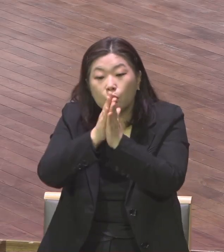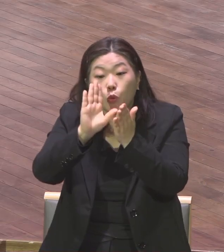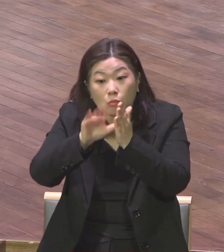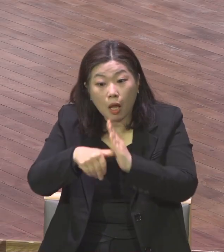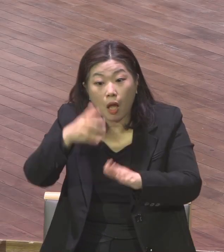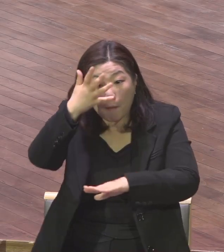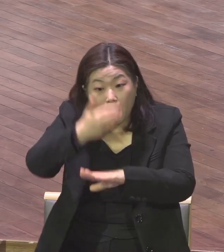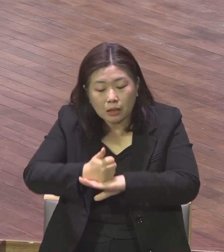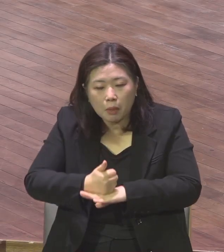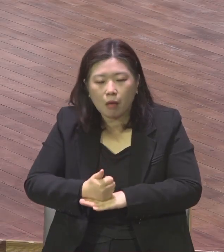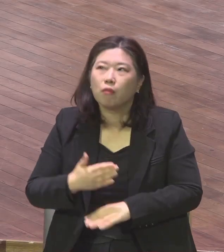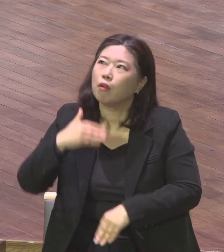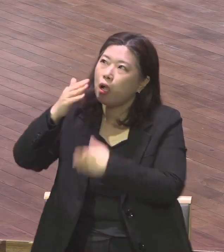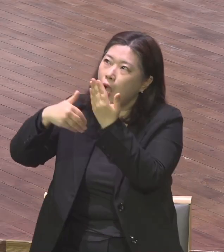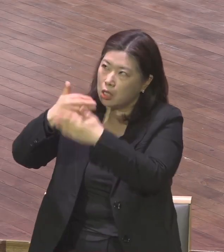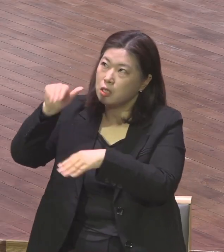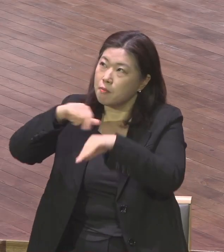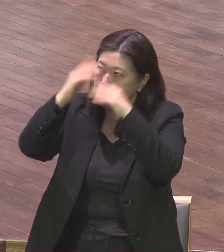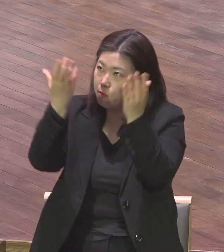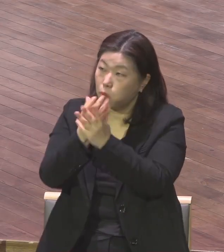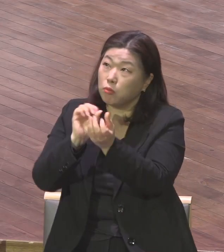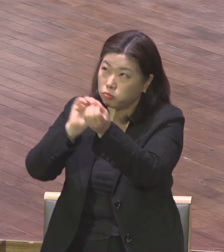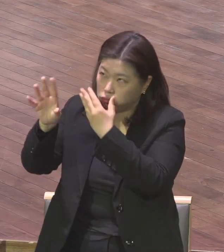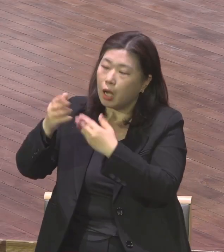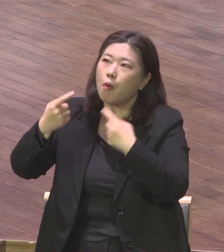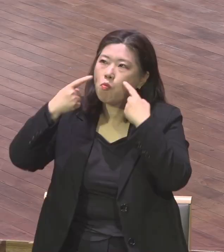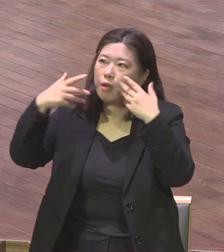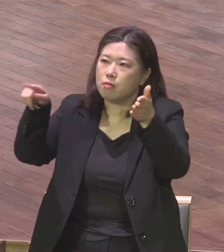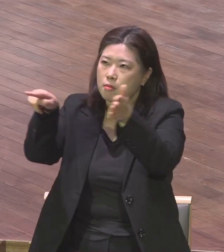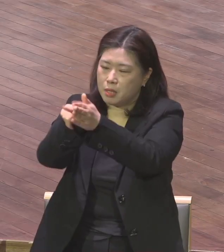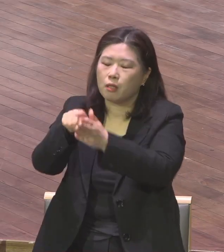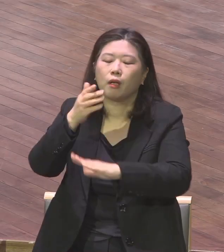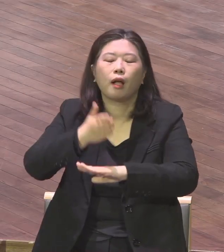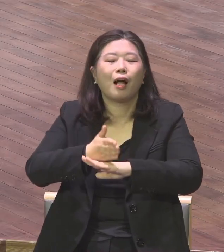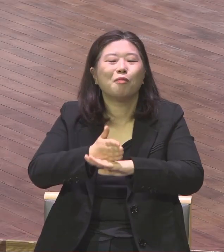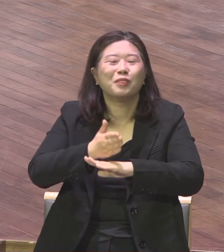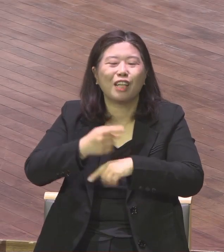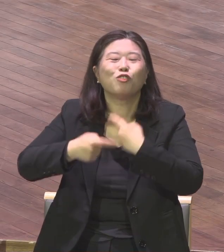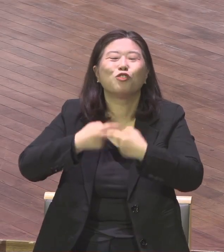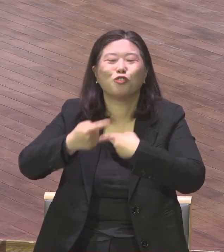기도 마무리돼야 돼요. 감사의 기도. 그 기도를 하나님 받으시거든요.